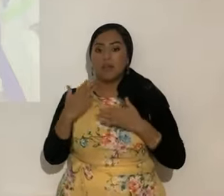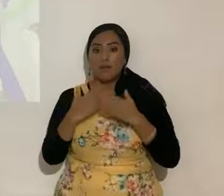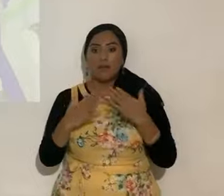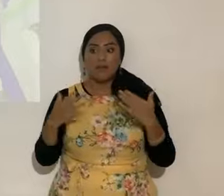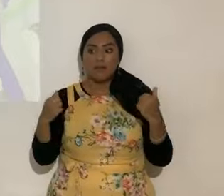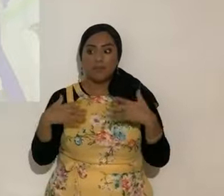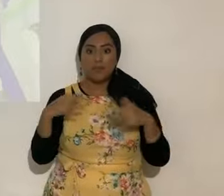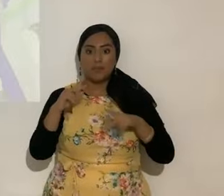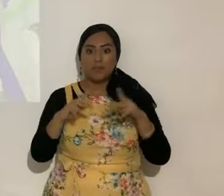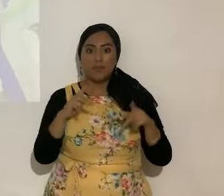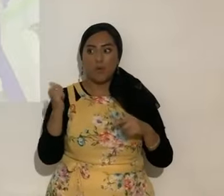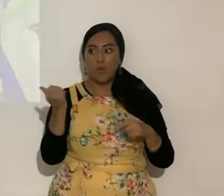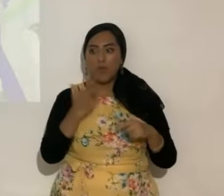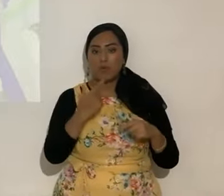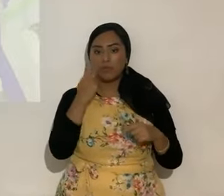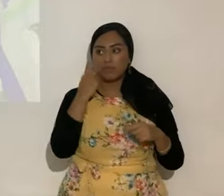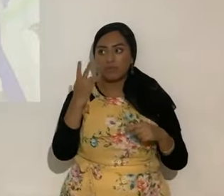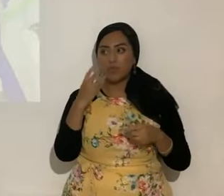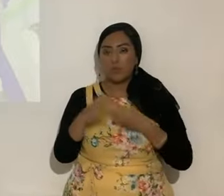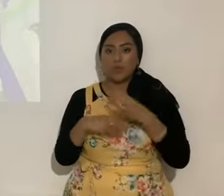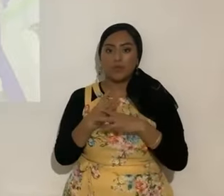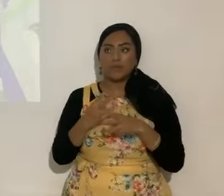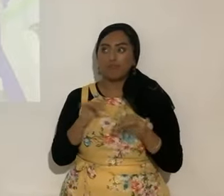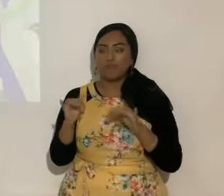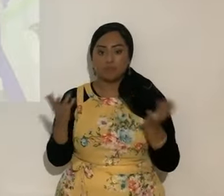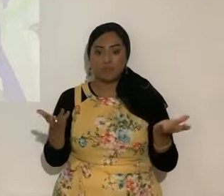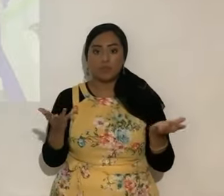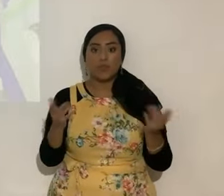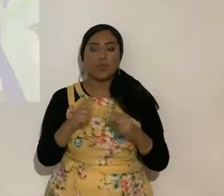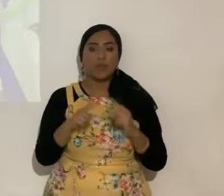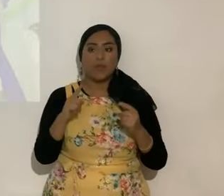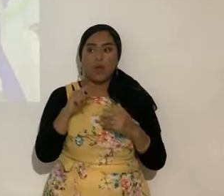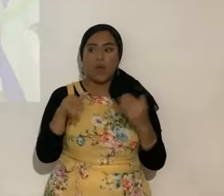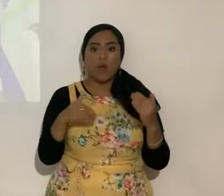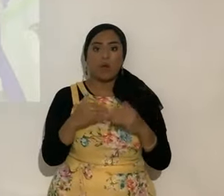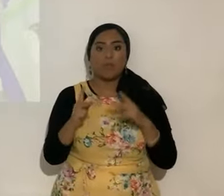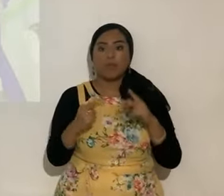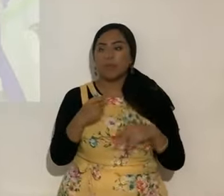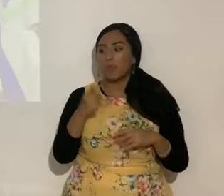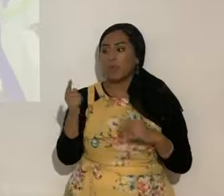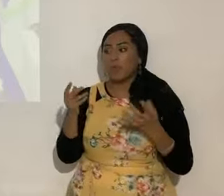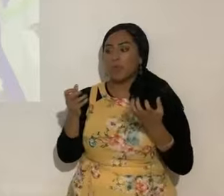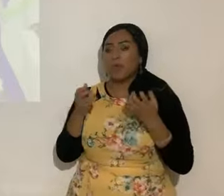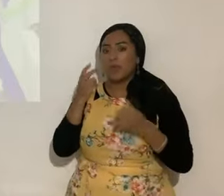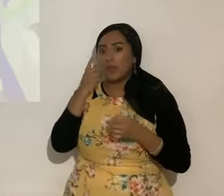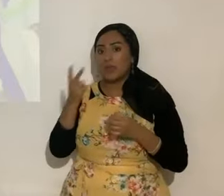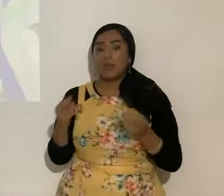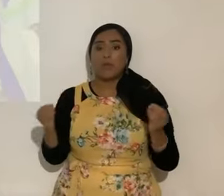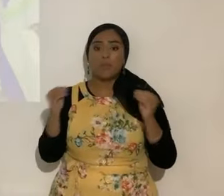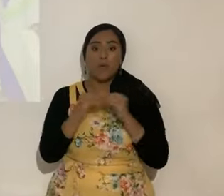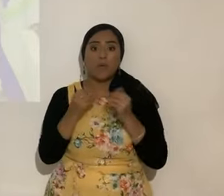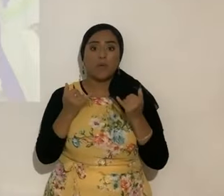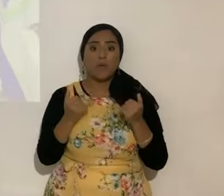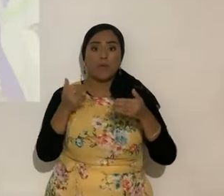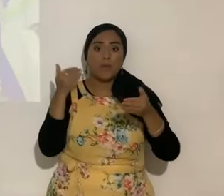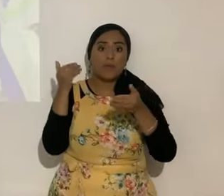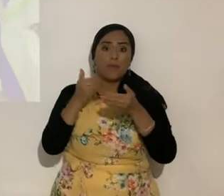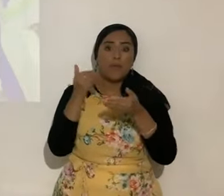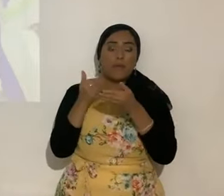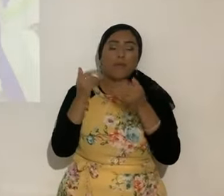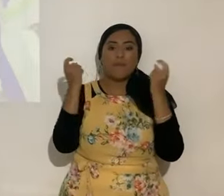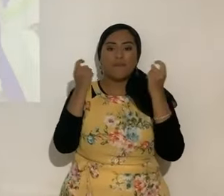de terror, por todo lo que se ve en el mundo también, pero por todo lo que la gente quiere ver, más ahora que se acerca la